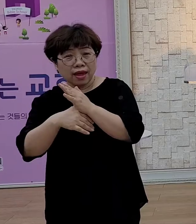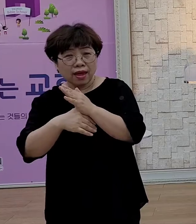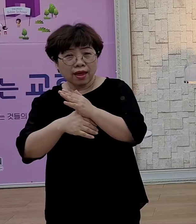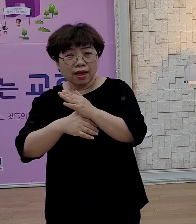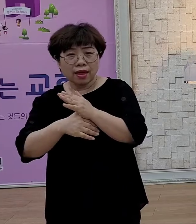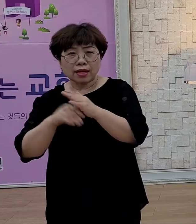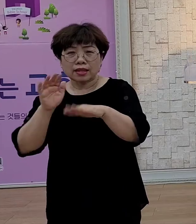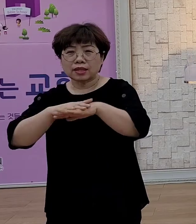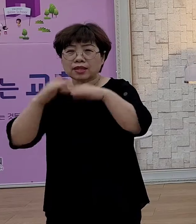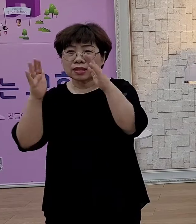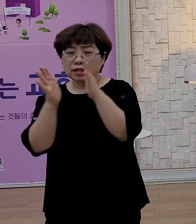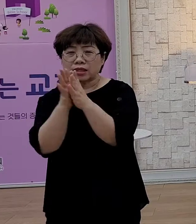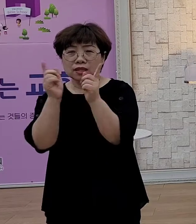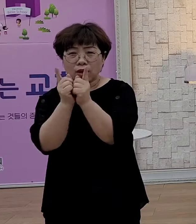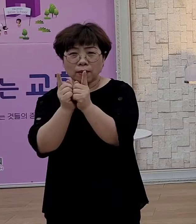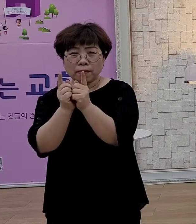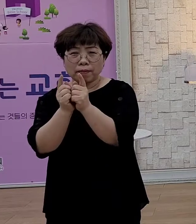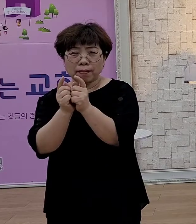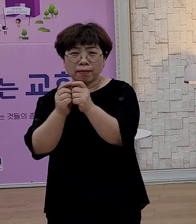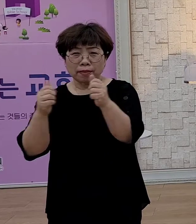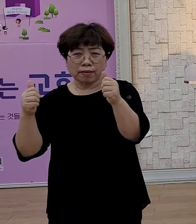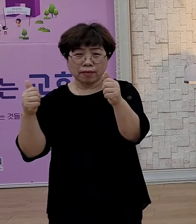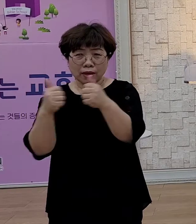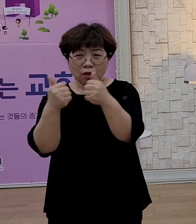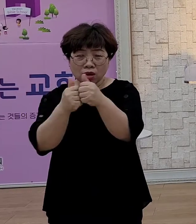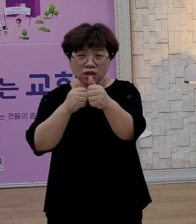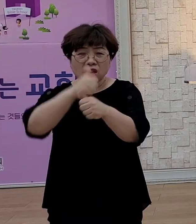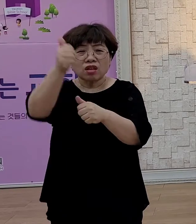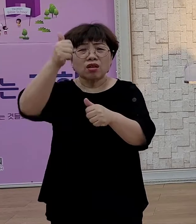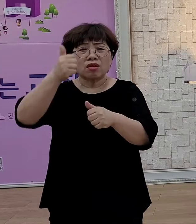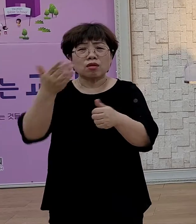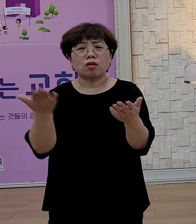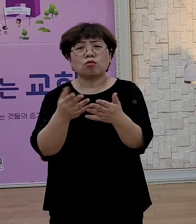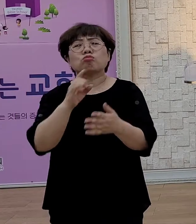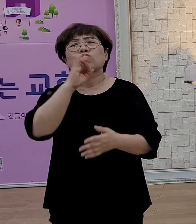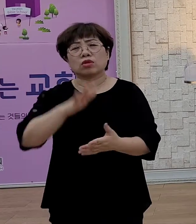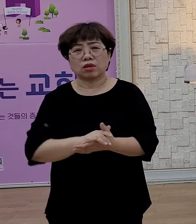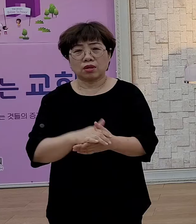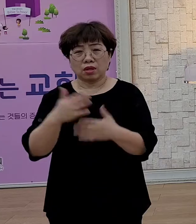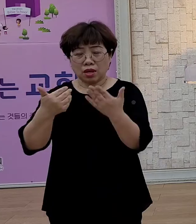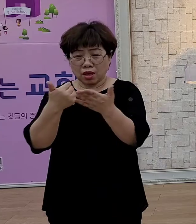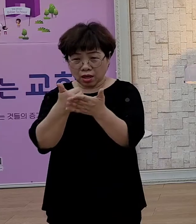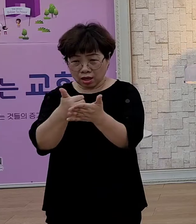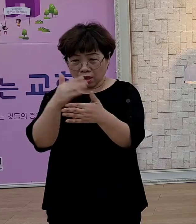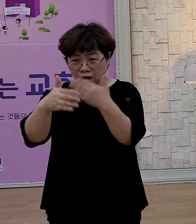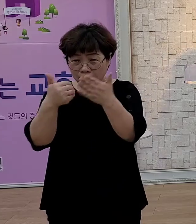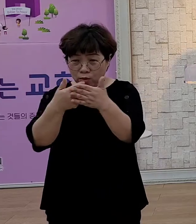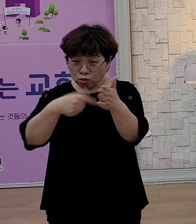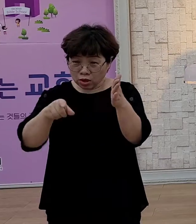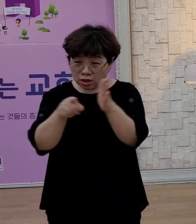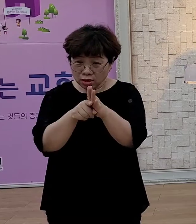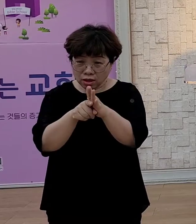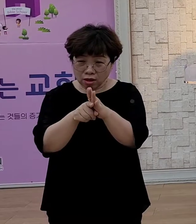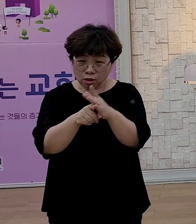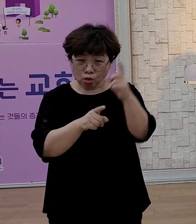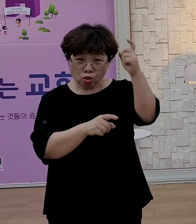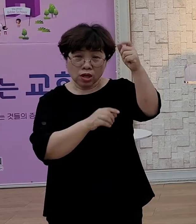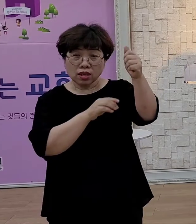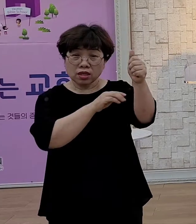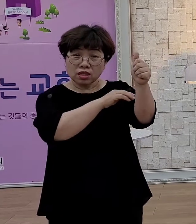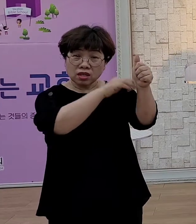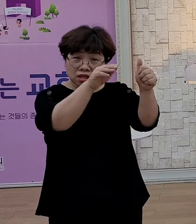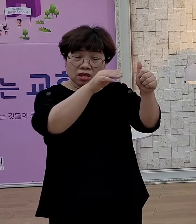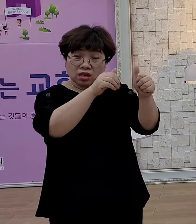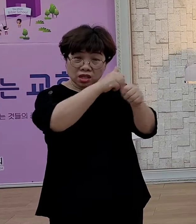그 앞에 나가고 골리앗 죽인 것밖에 없어요. 하나님을 위하여, 이스라엘을 위하여 다윗이 골리앗을 죽였고, 그리고 사울을